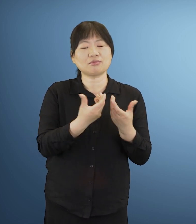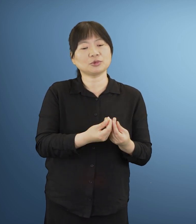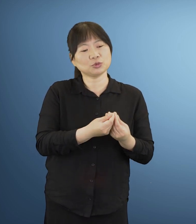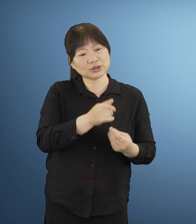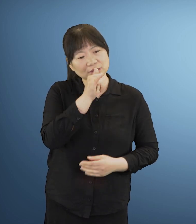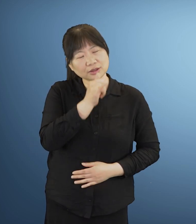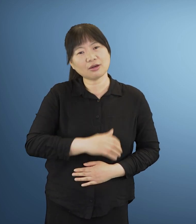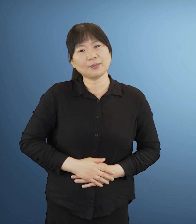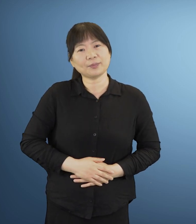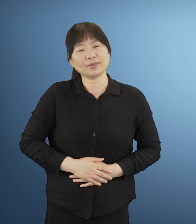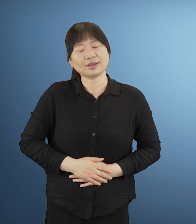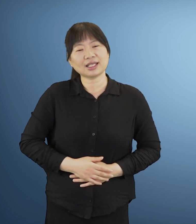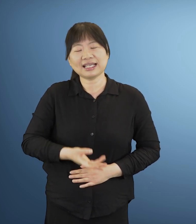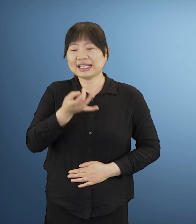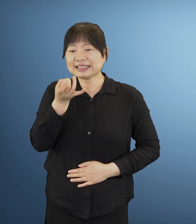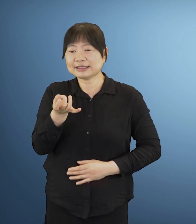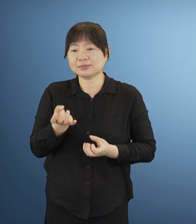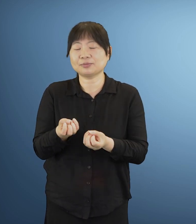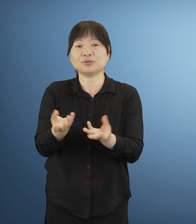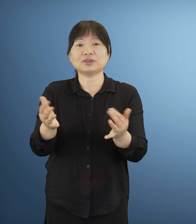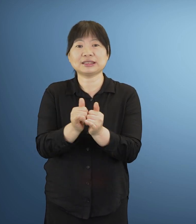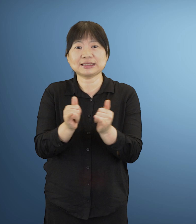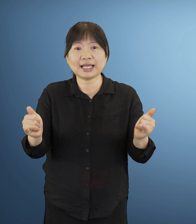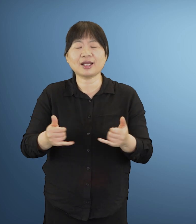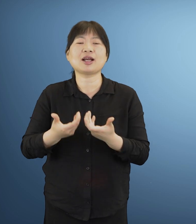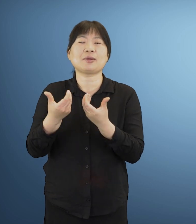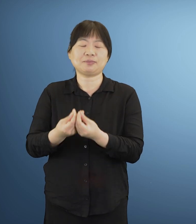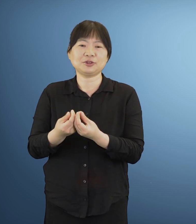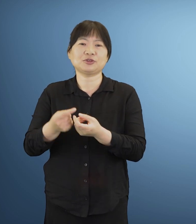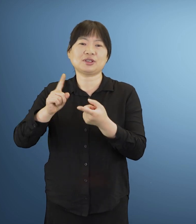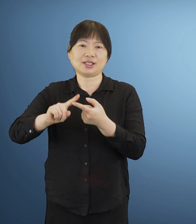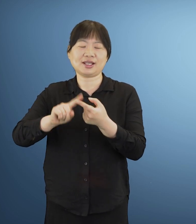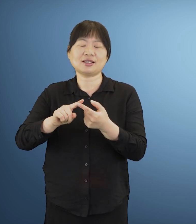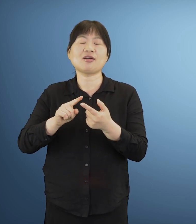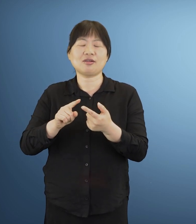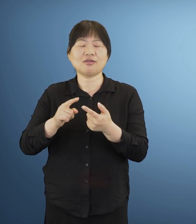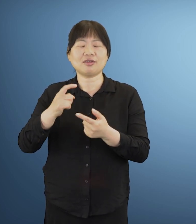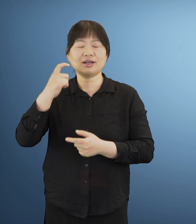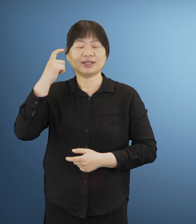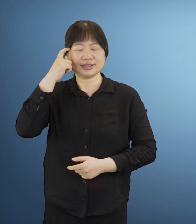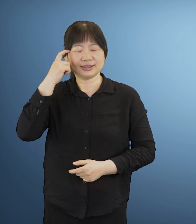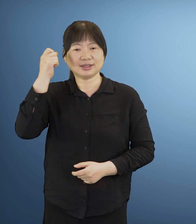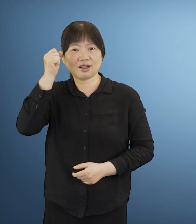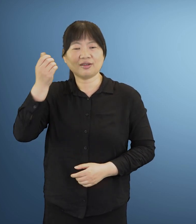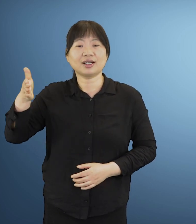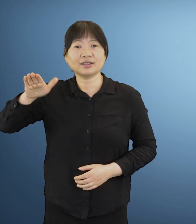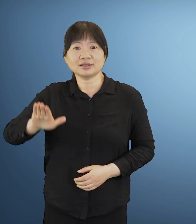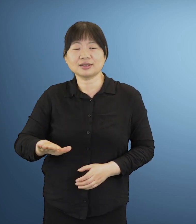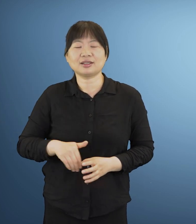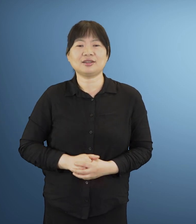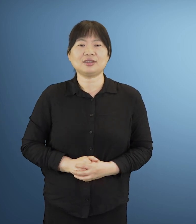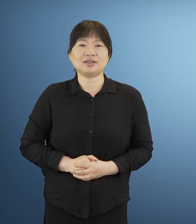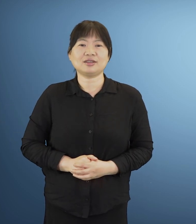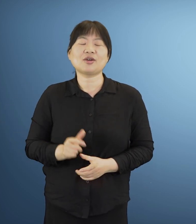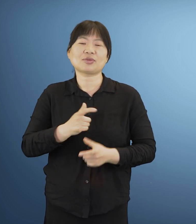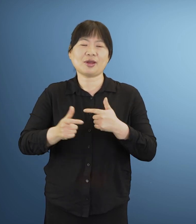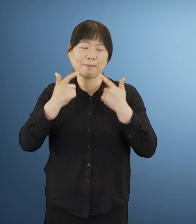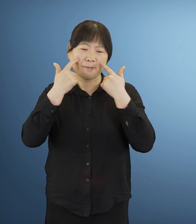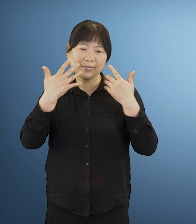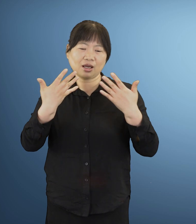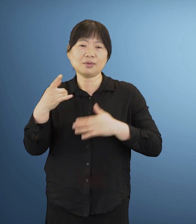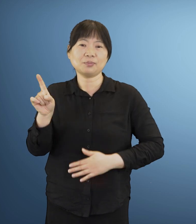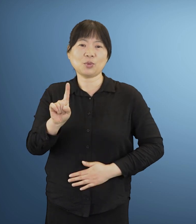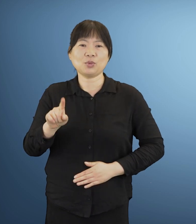보통 씨 뿌리는 자의 비유 이렇게 이해를 하죠. 그런데 정확한 의미는